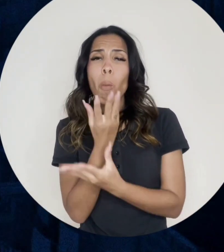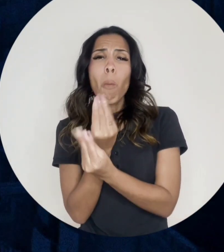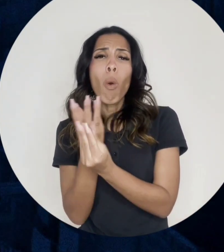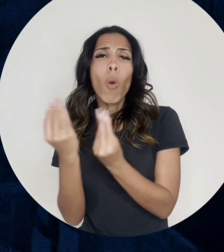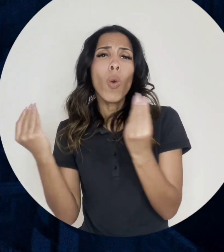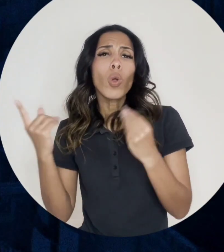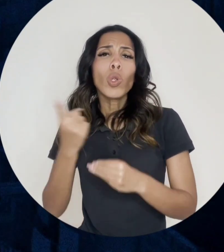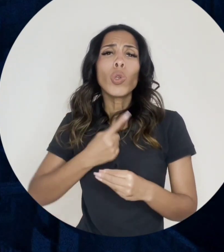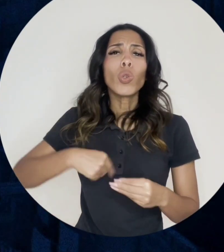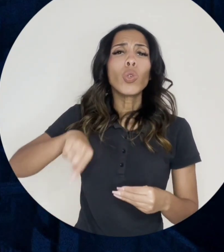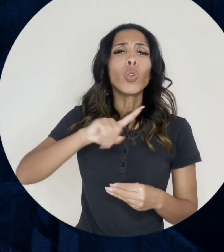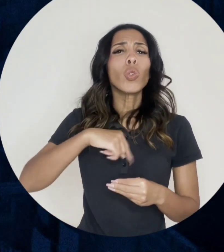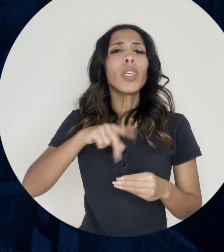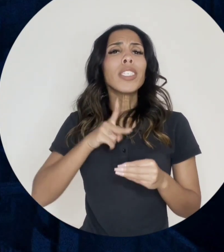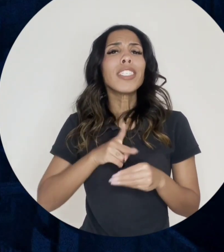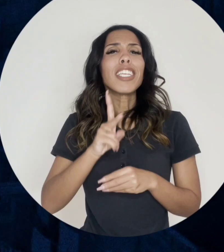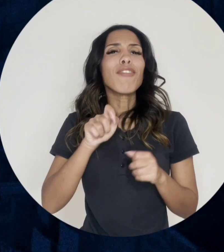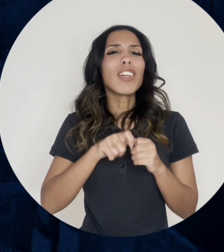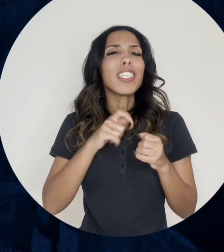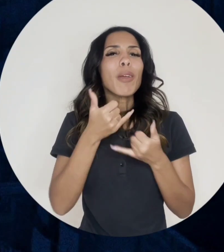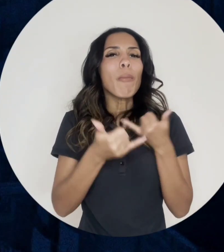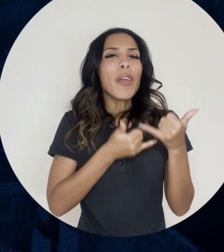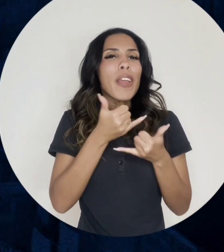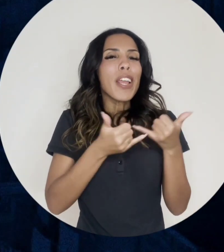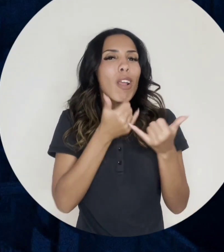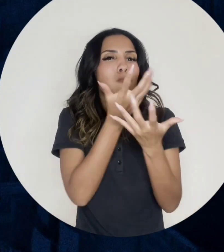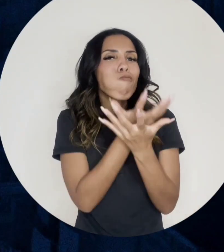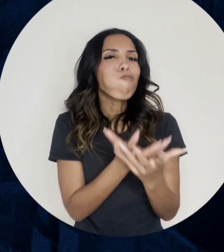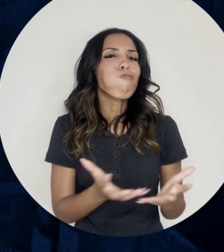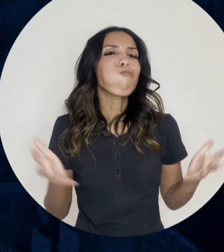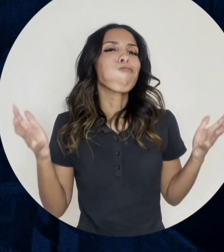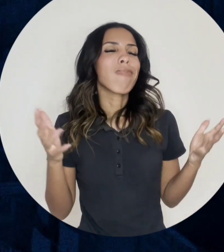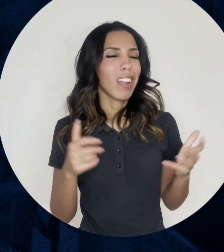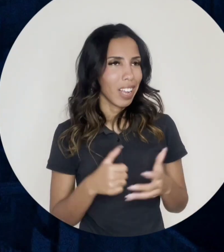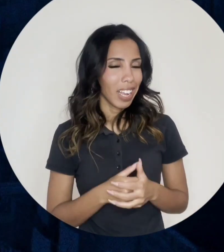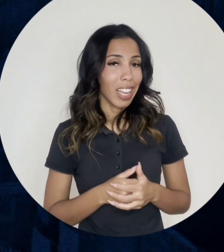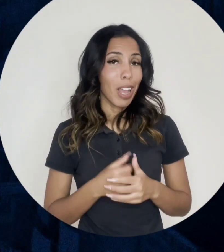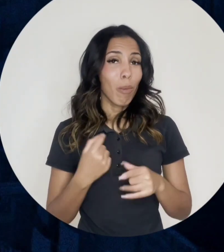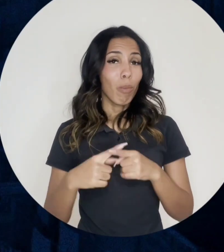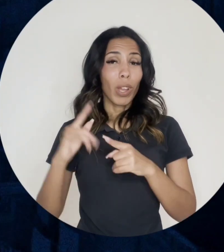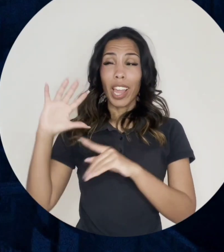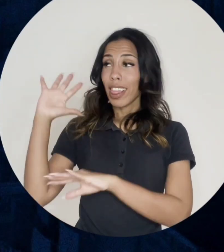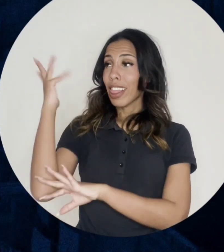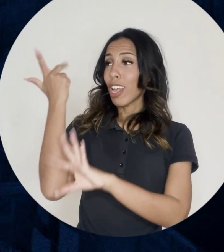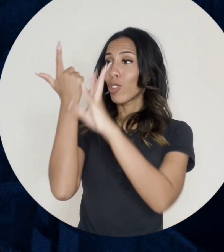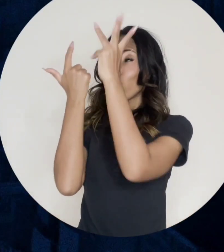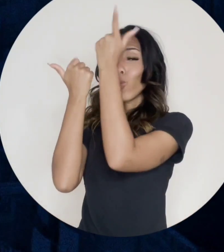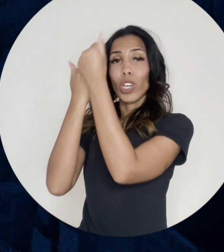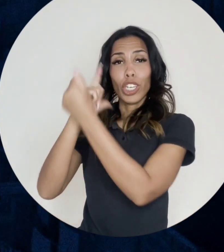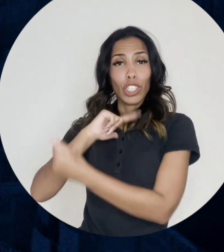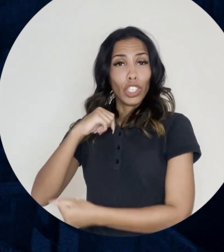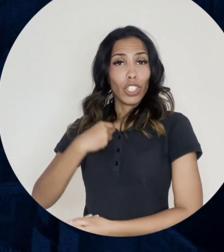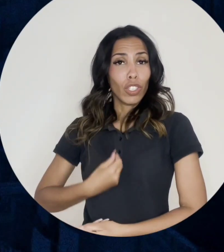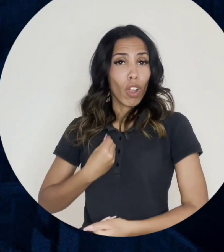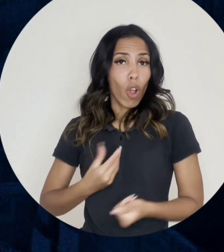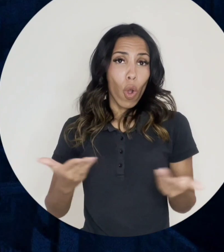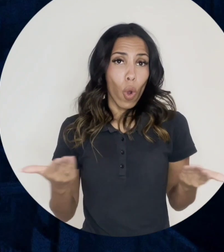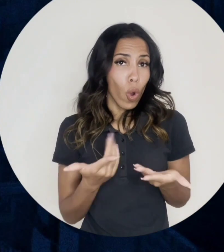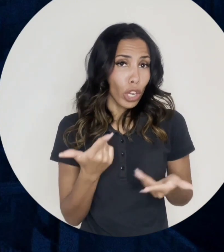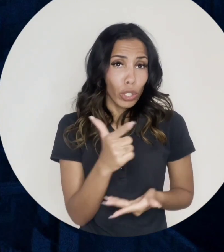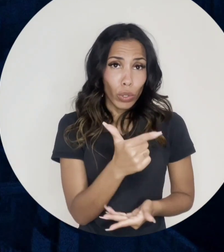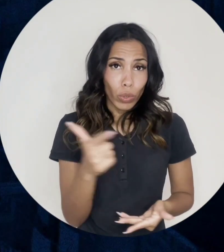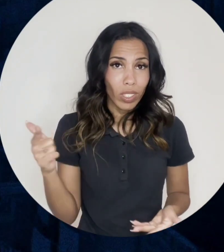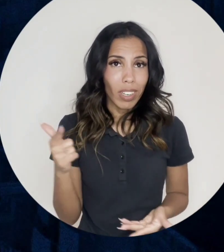vivia brincando de casinha e fazendo banquetes com o que a natureza dava. Hoje a gente já não pode isso. Era né? uma rocinha